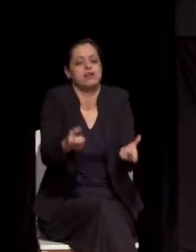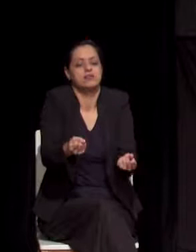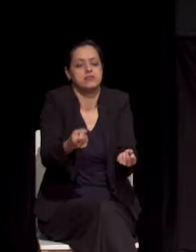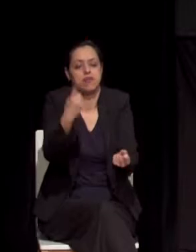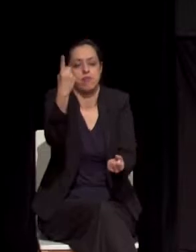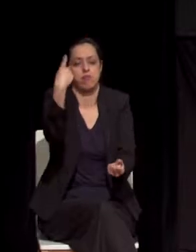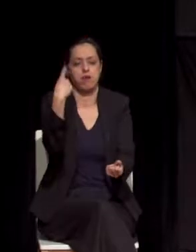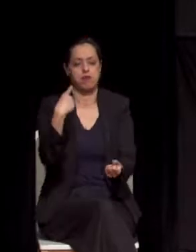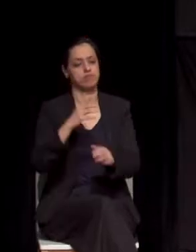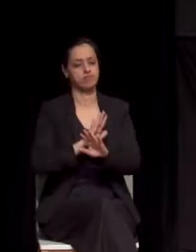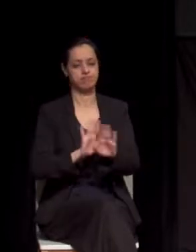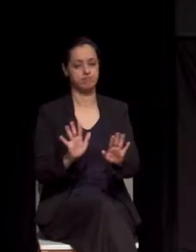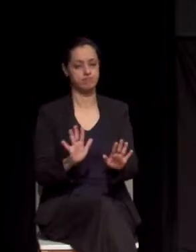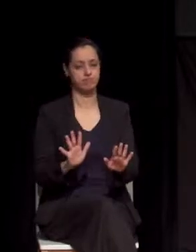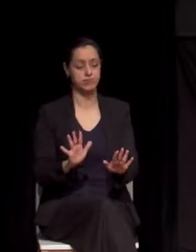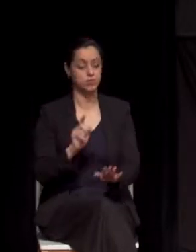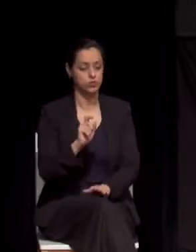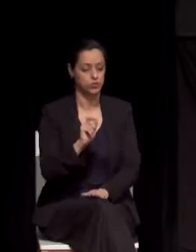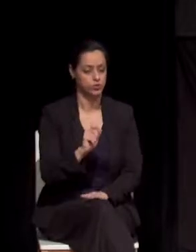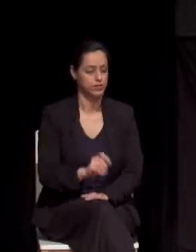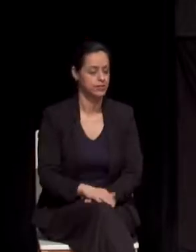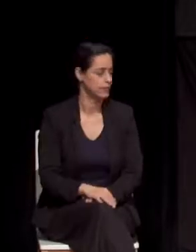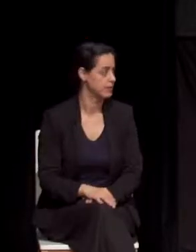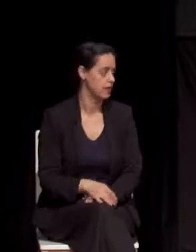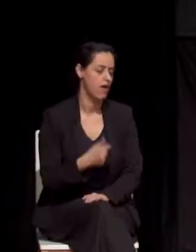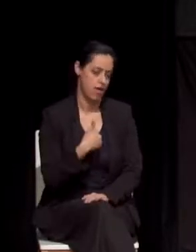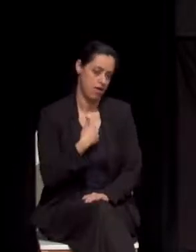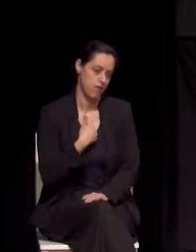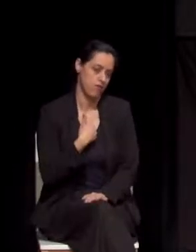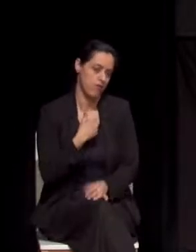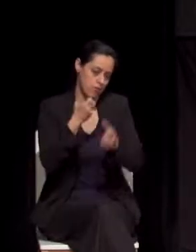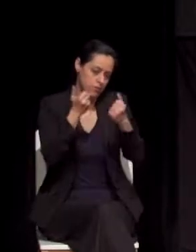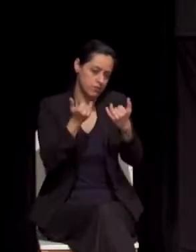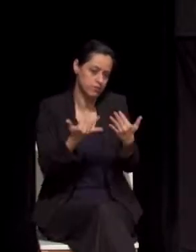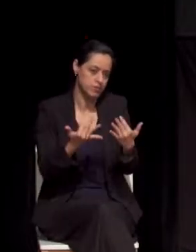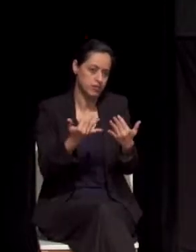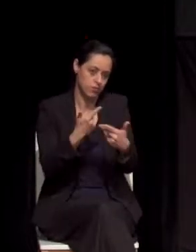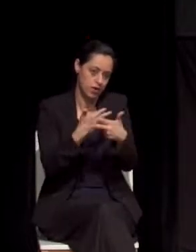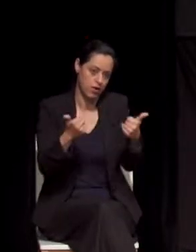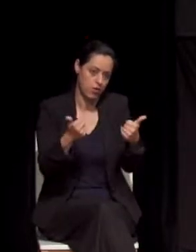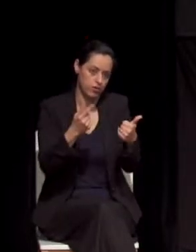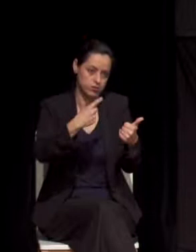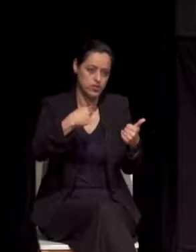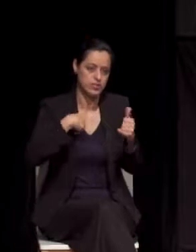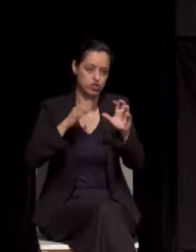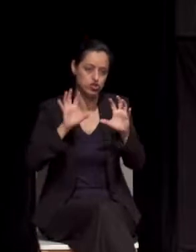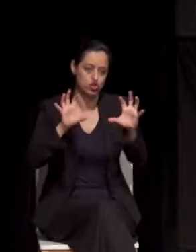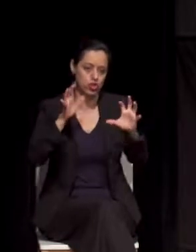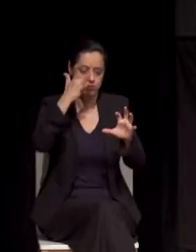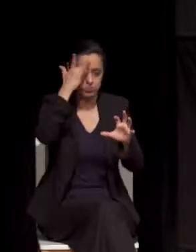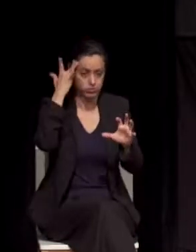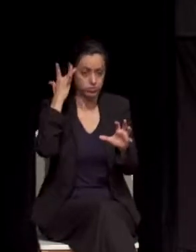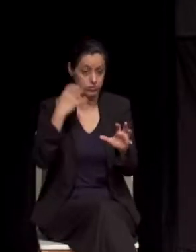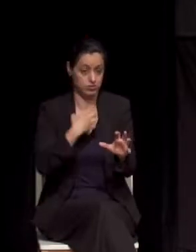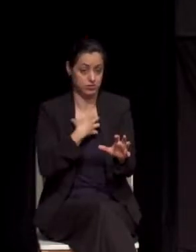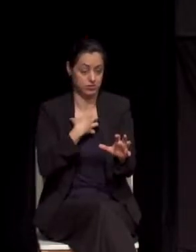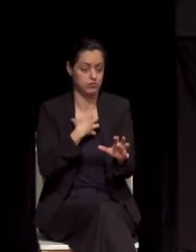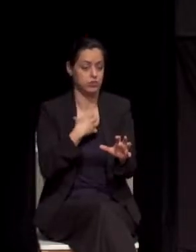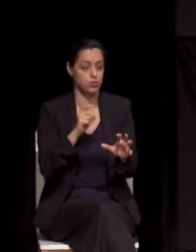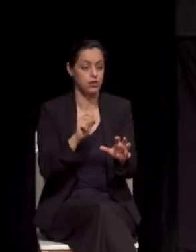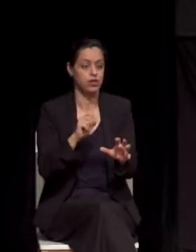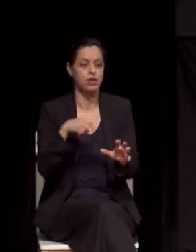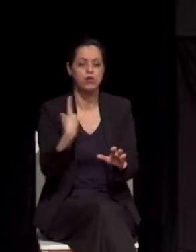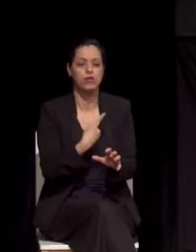difícil, principalmente, eu vou falar aqui numa coisa que choca muito os professores nas vezes que eu vou na escola, é muito difícil para a gente aceitar